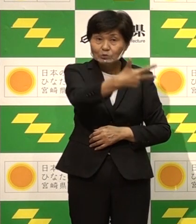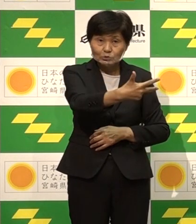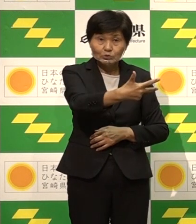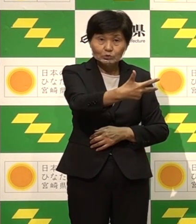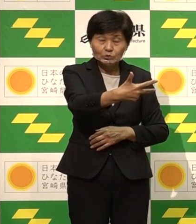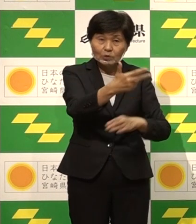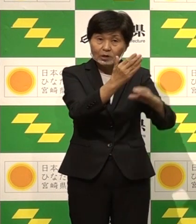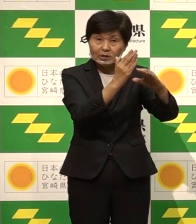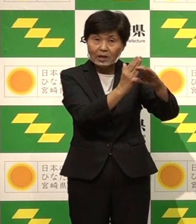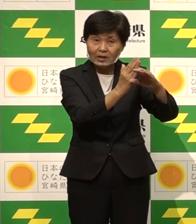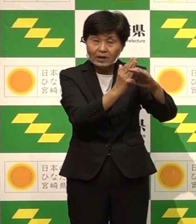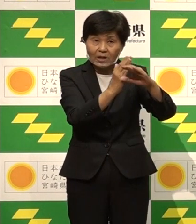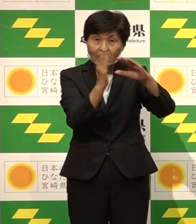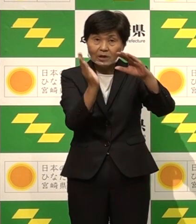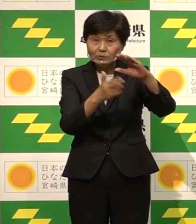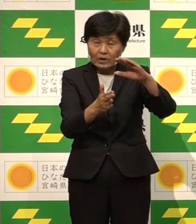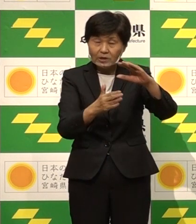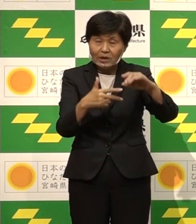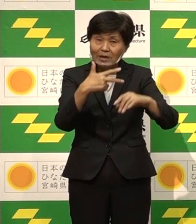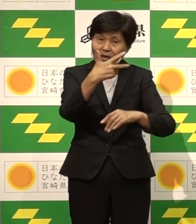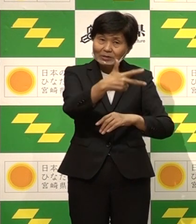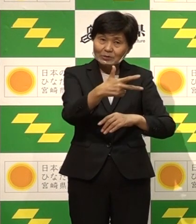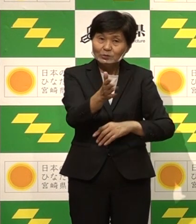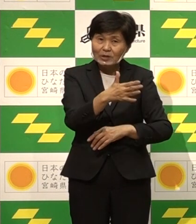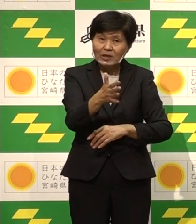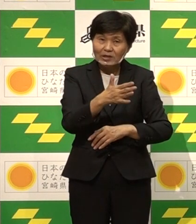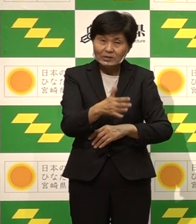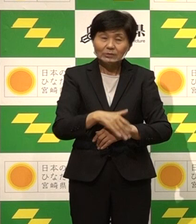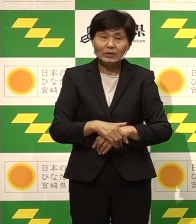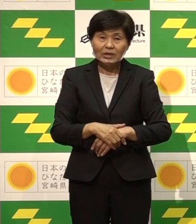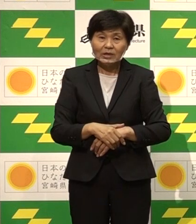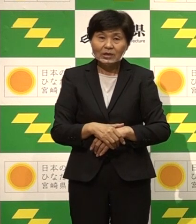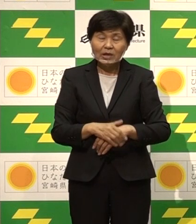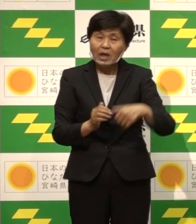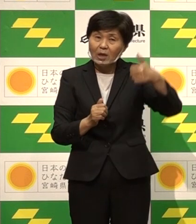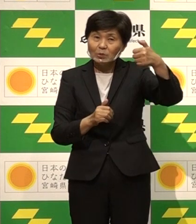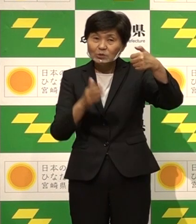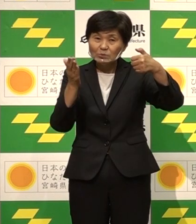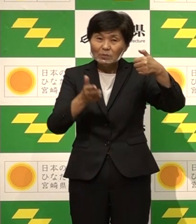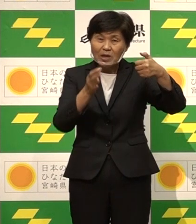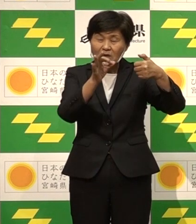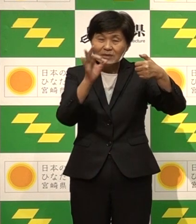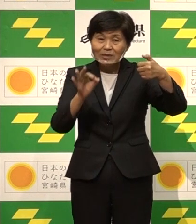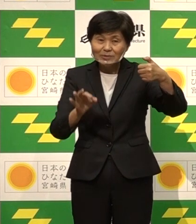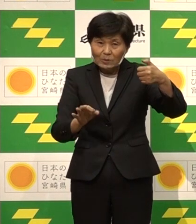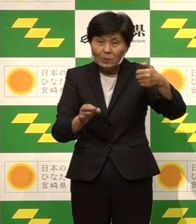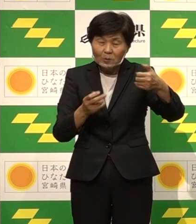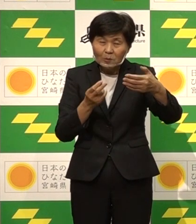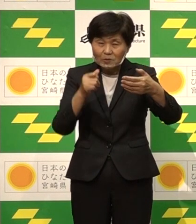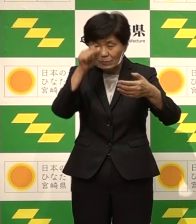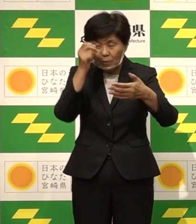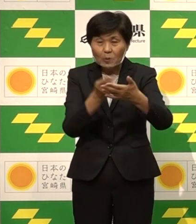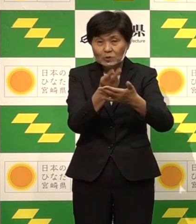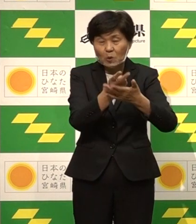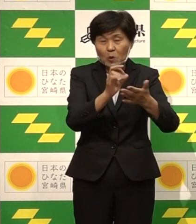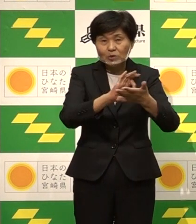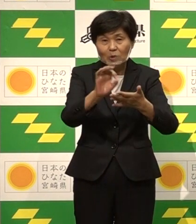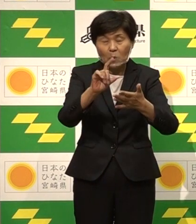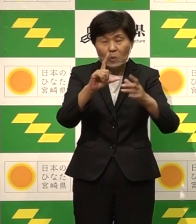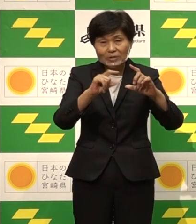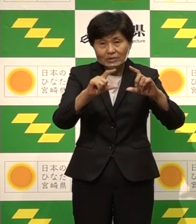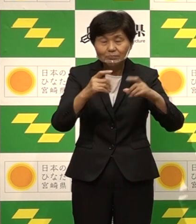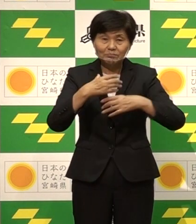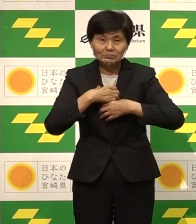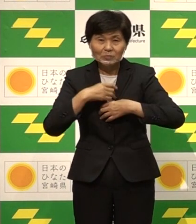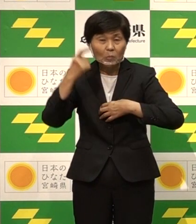半ば、もしくは来週中ぐらいには50人なんか届くのかなという印象を受けるんですけれども、その他